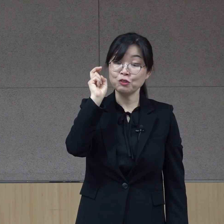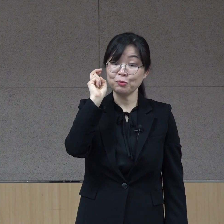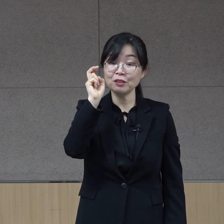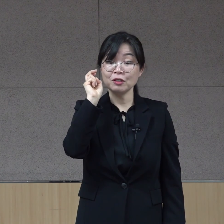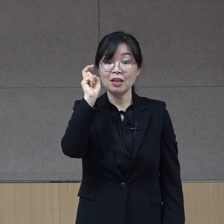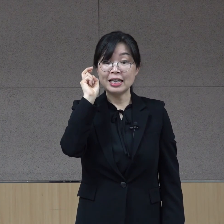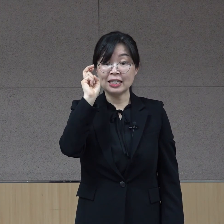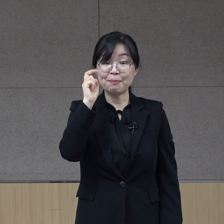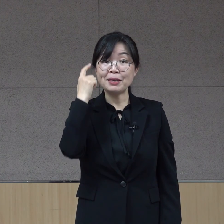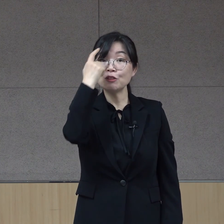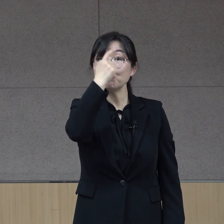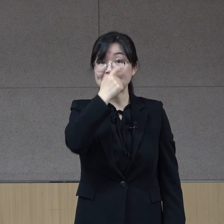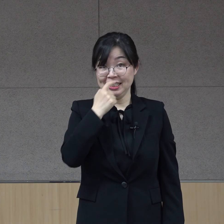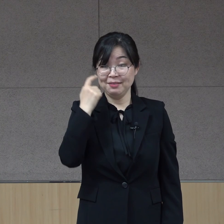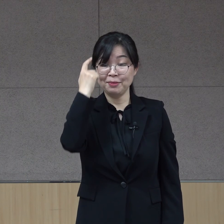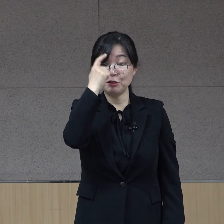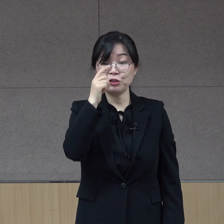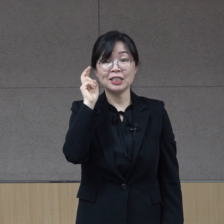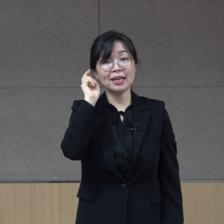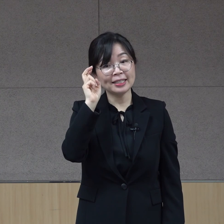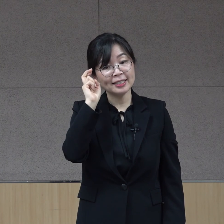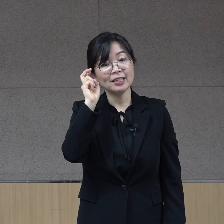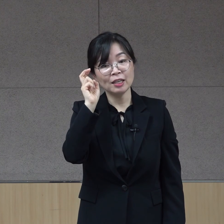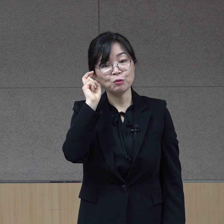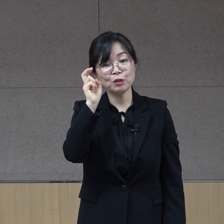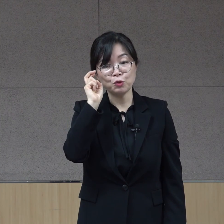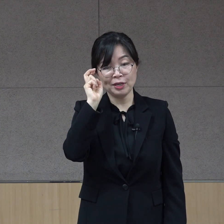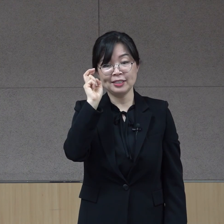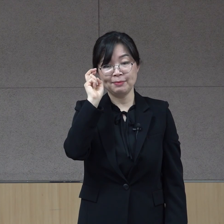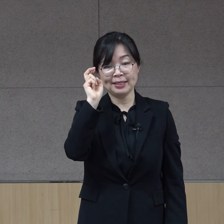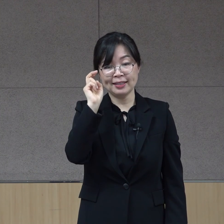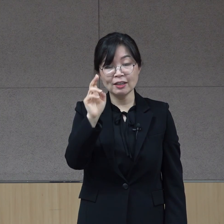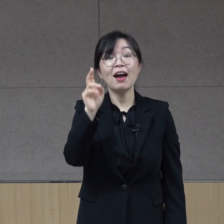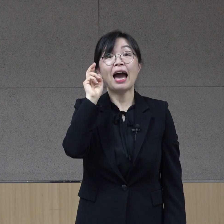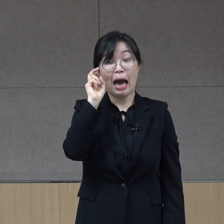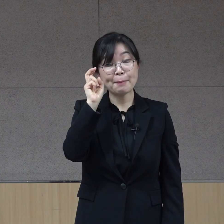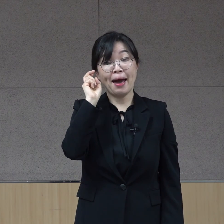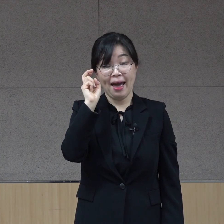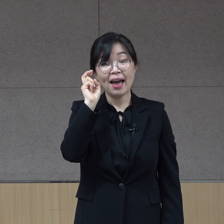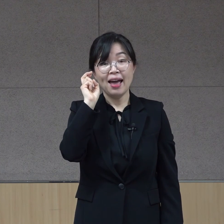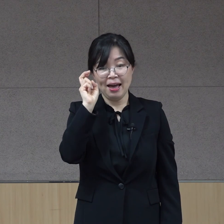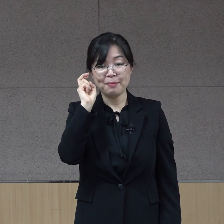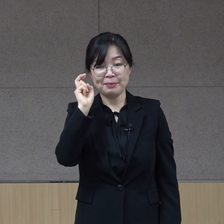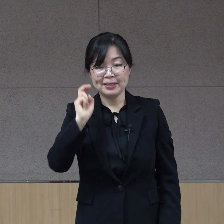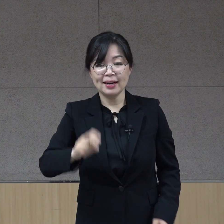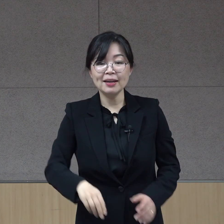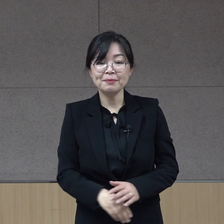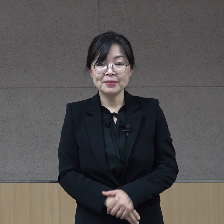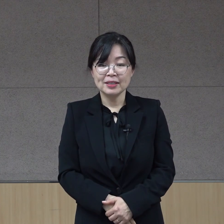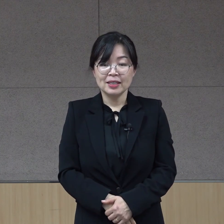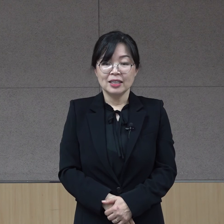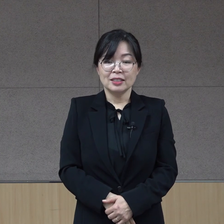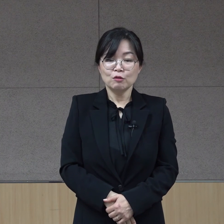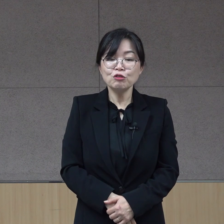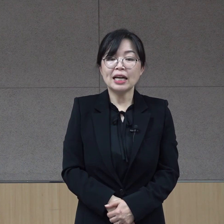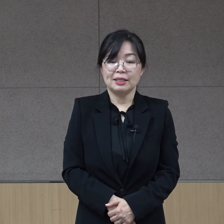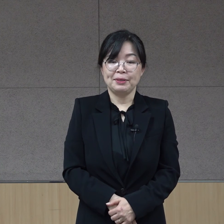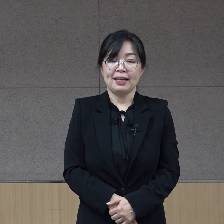써주면 이게 비수지랑 같이 해주면 좋겠습니다. 그래서 아마입니다. 자,